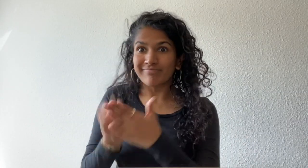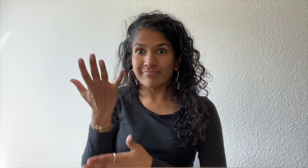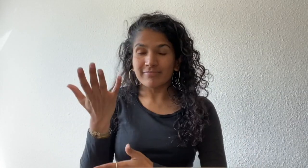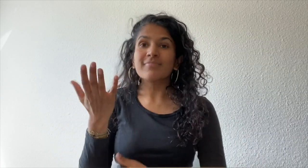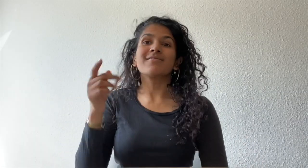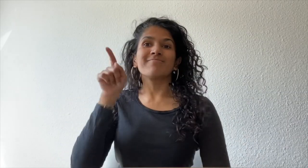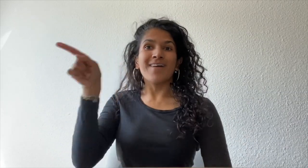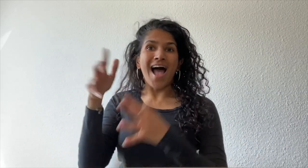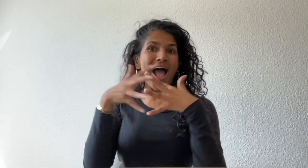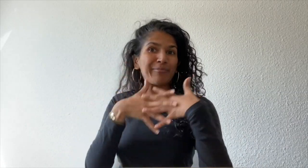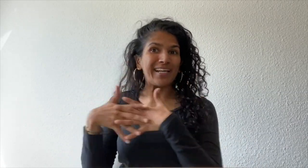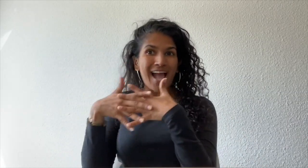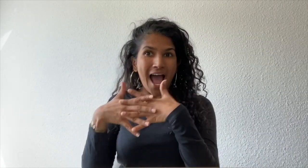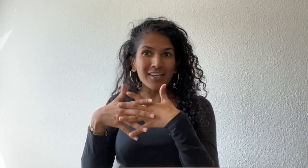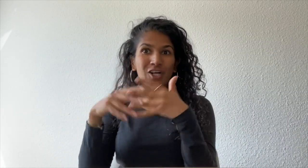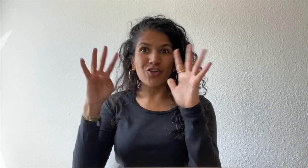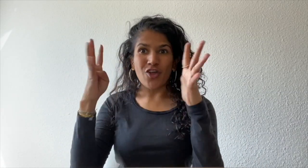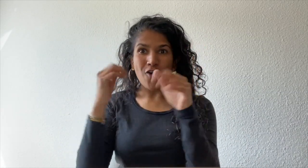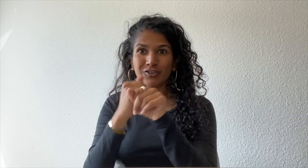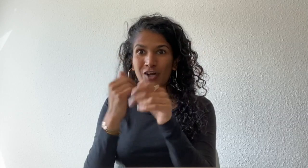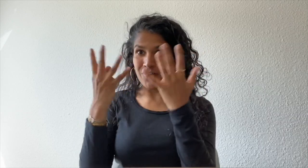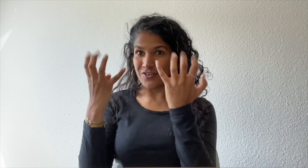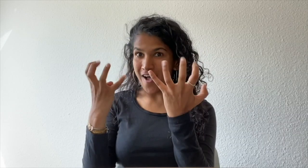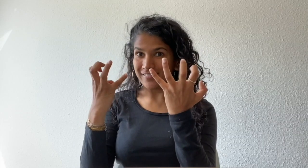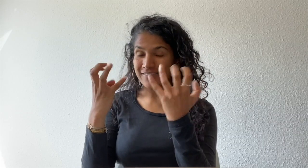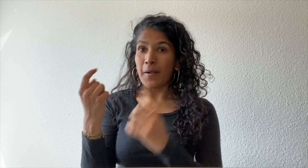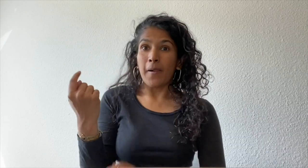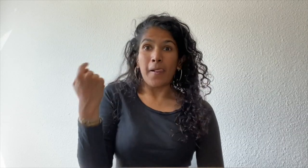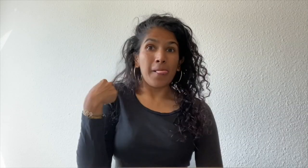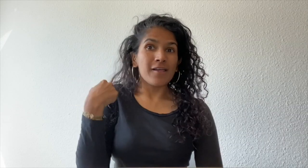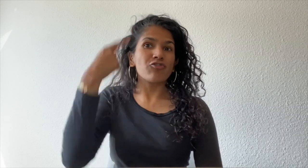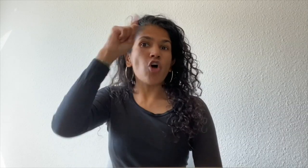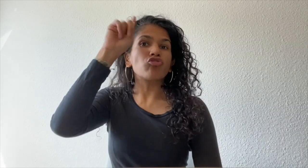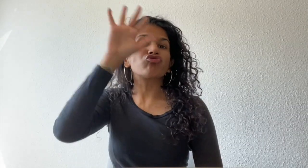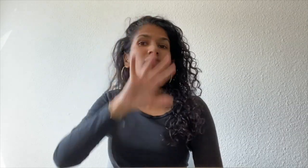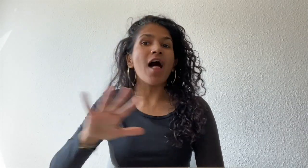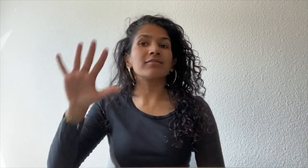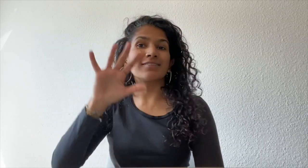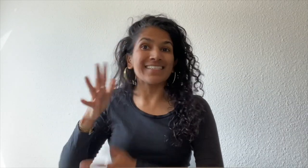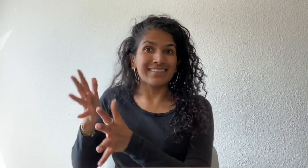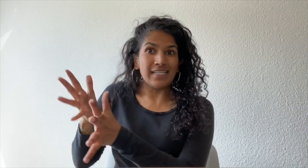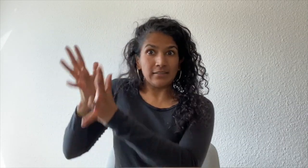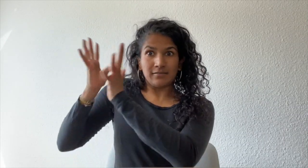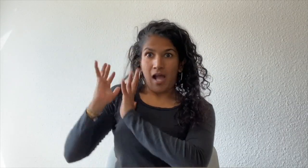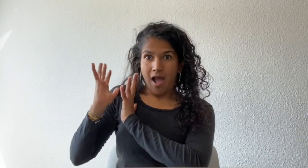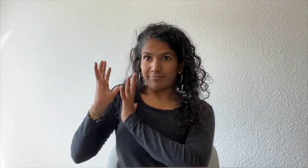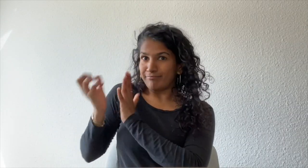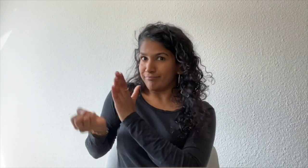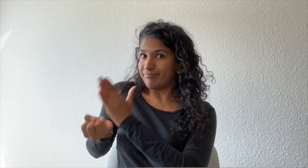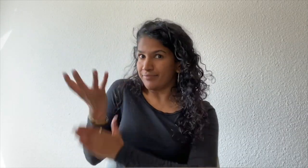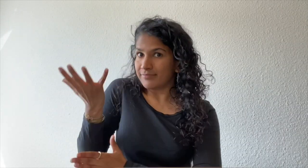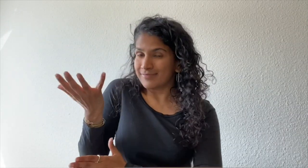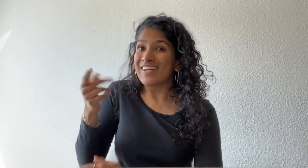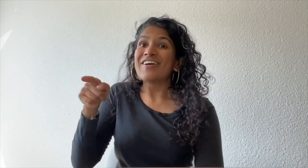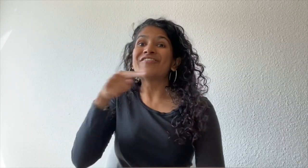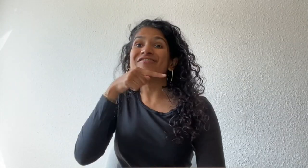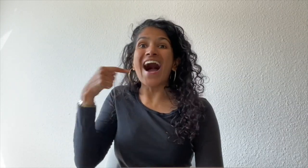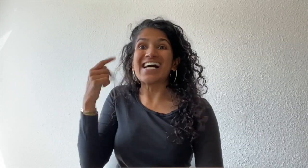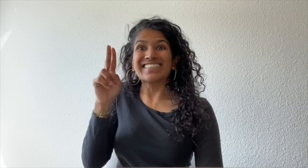In Deutschland findet er erst seit 10 Jahren Verwendung und betrachtet Weißsein aus historischer,